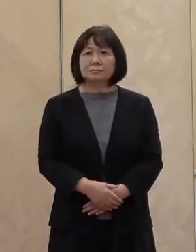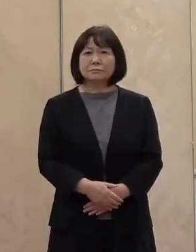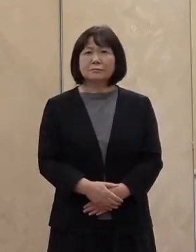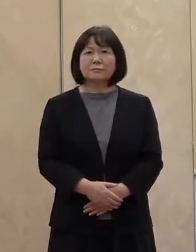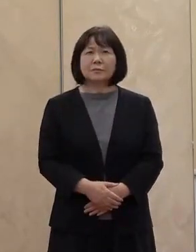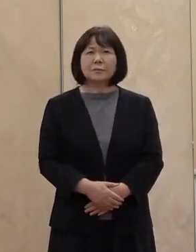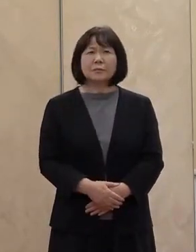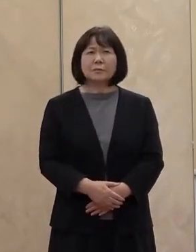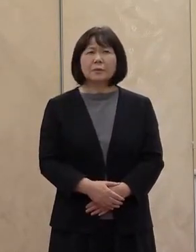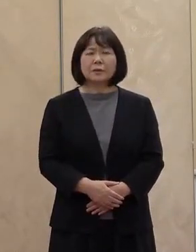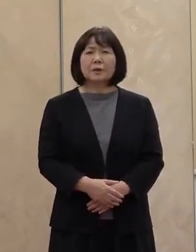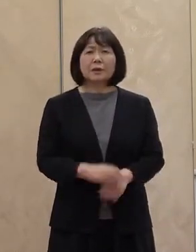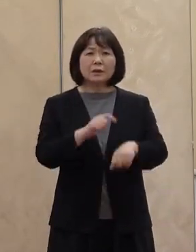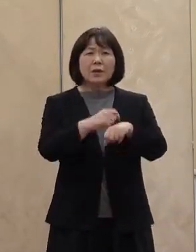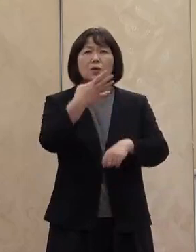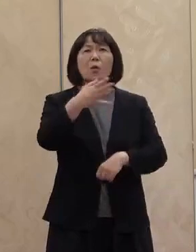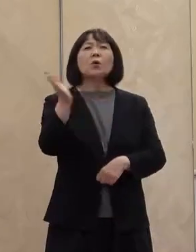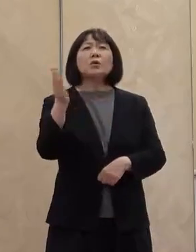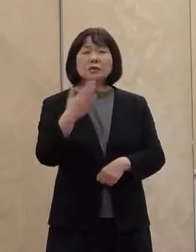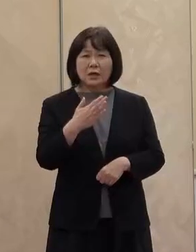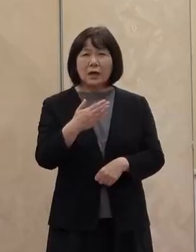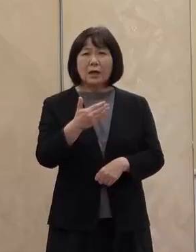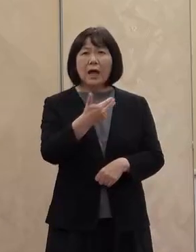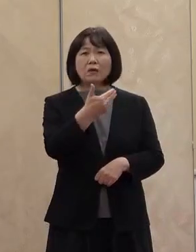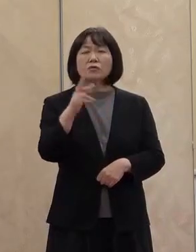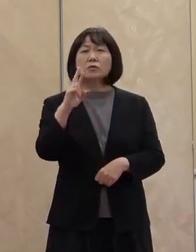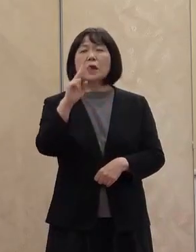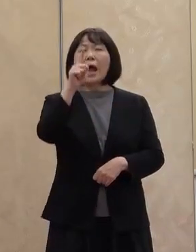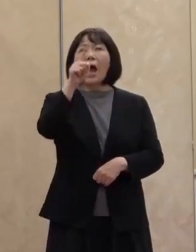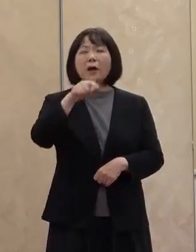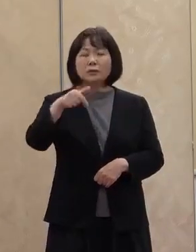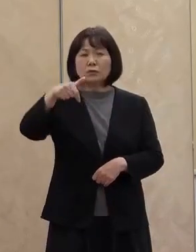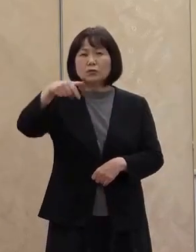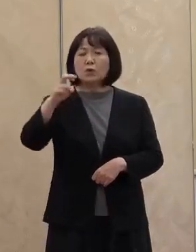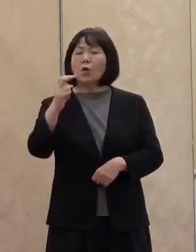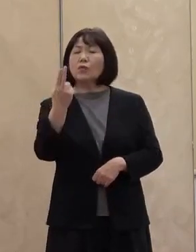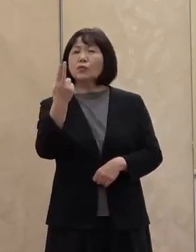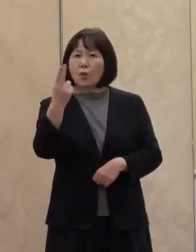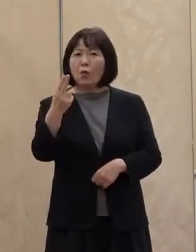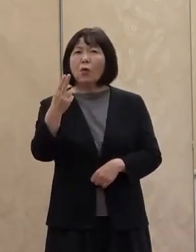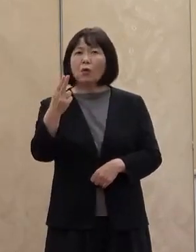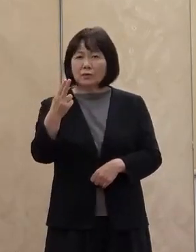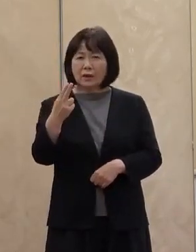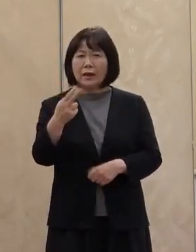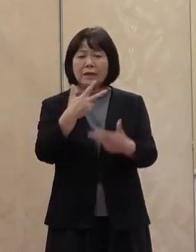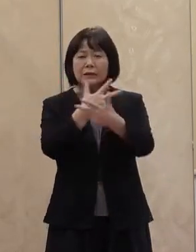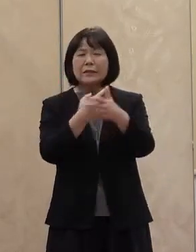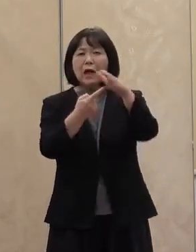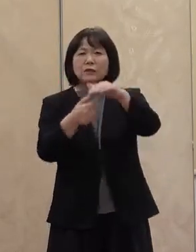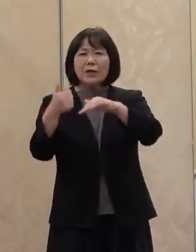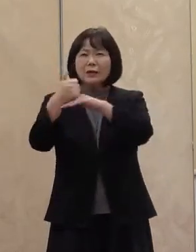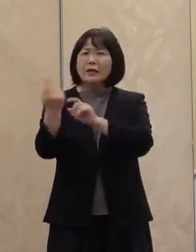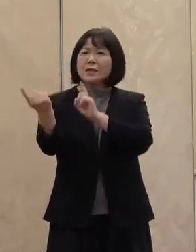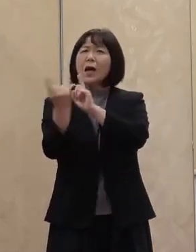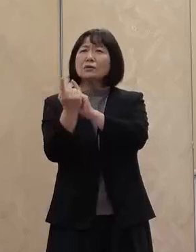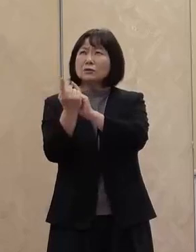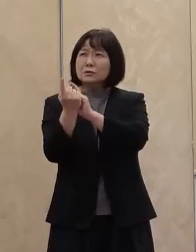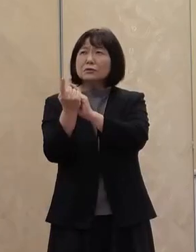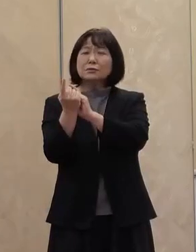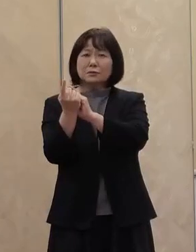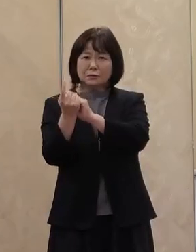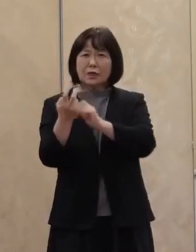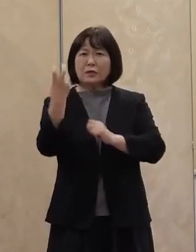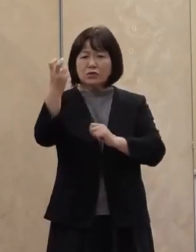4時からグラフロントで、北村大臣と会う公務があるので、20分出なきゃいけない中古なんで、質問ある